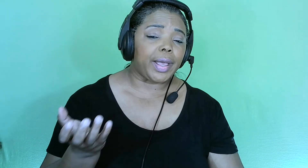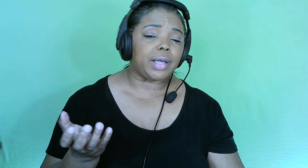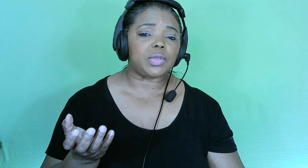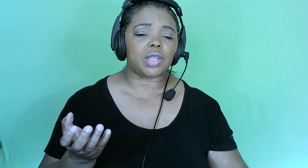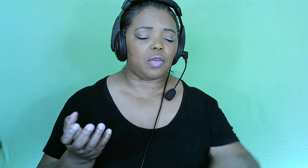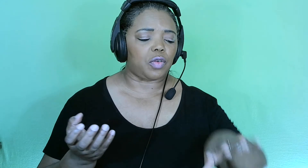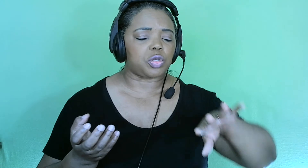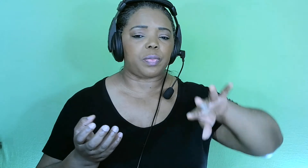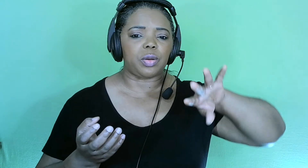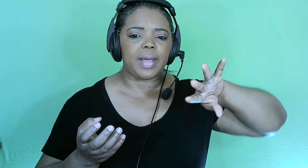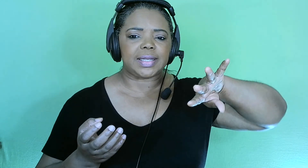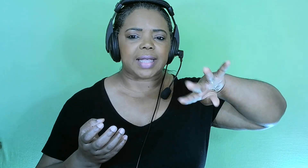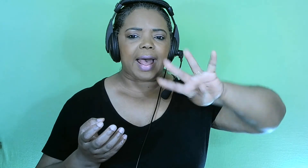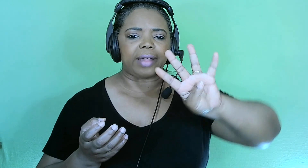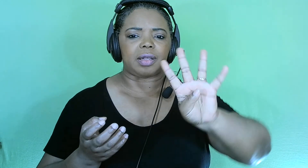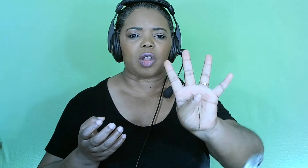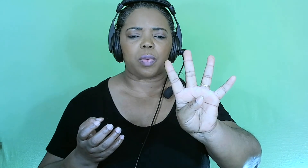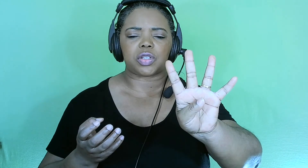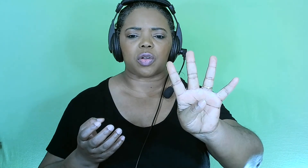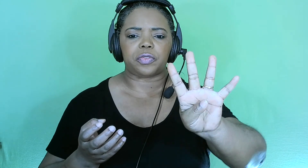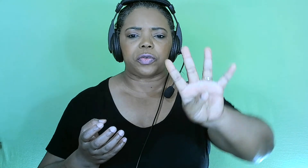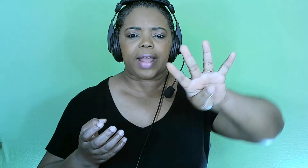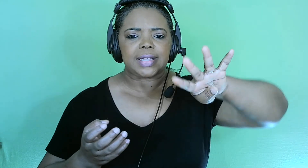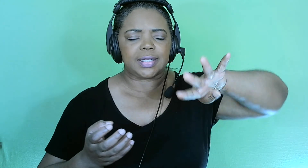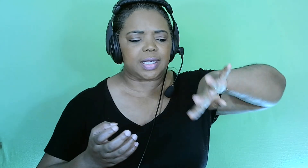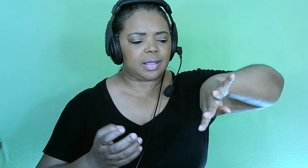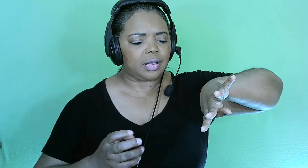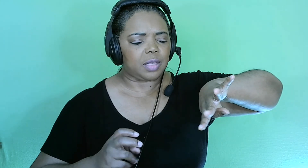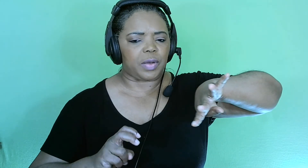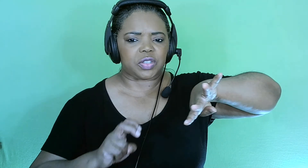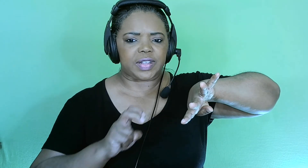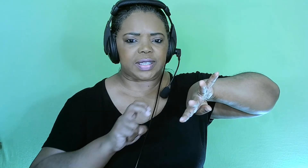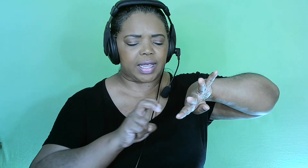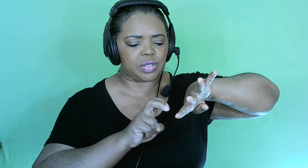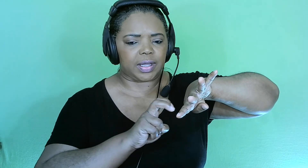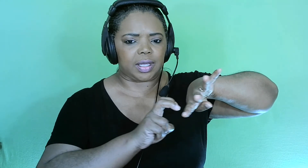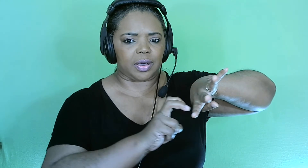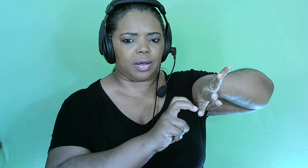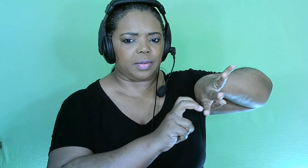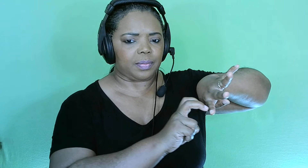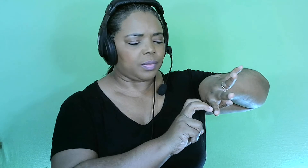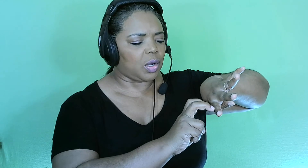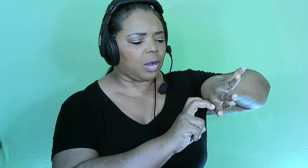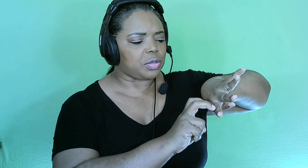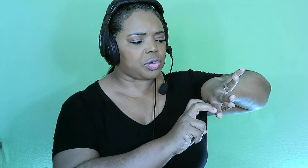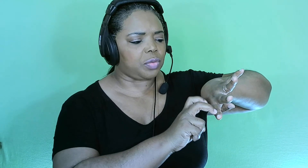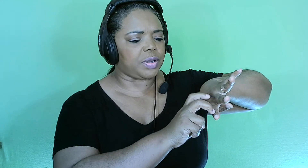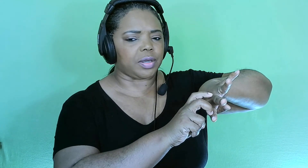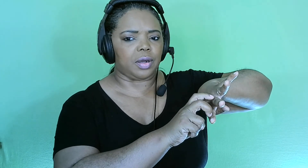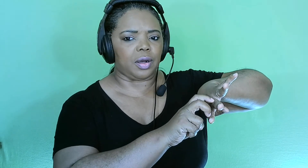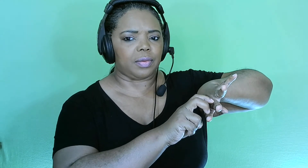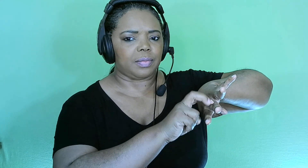Suponhamos que eu vou subir uma escada. Então, eu posso configurar assim e posso fazer isso aqui, ó. Ó, subir, ó.